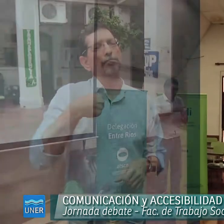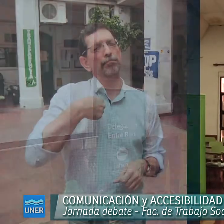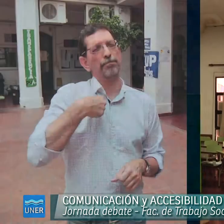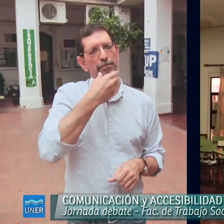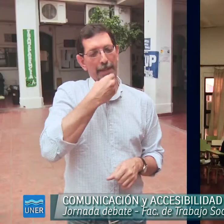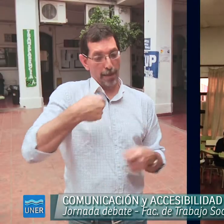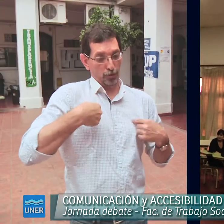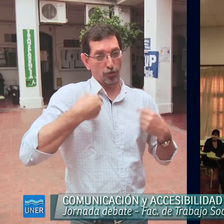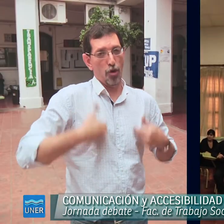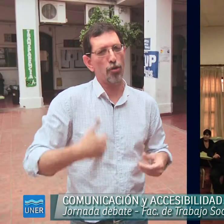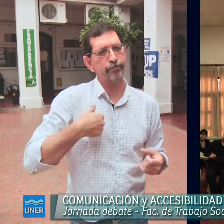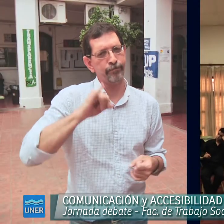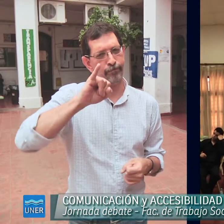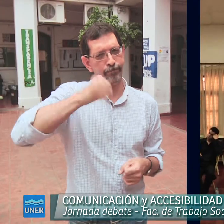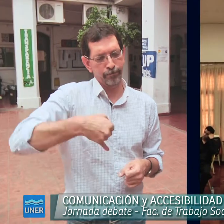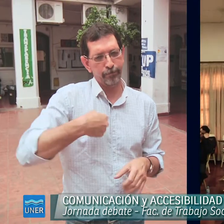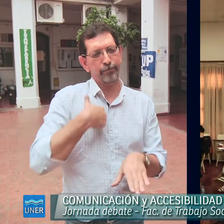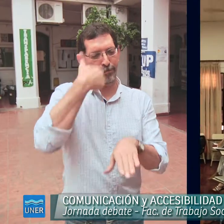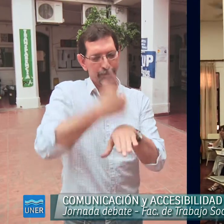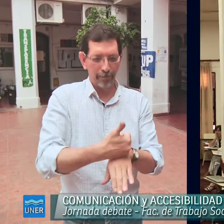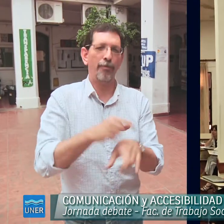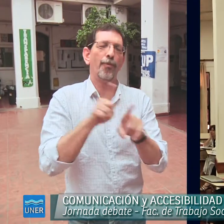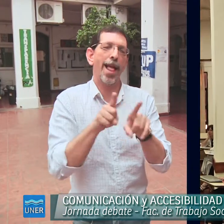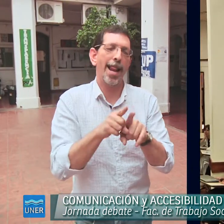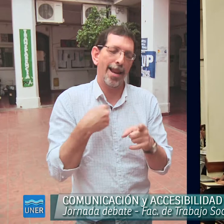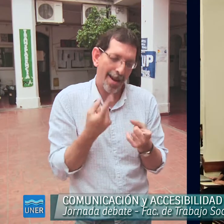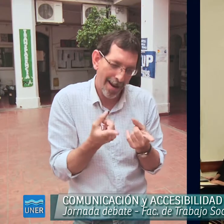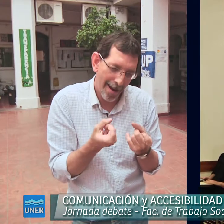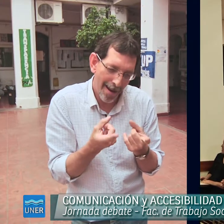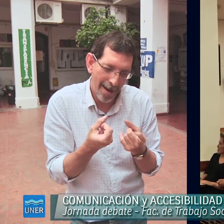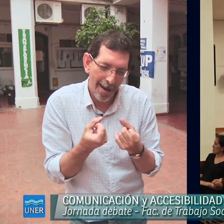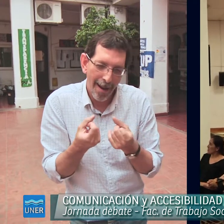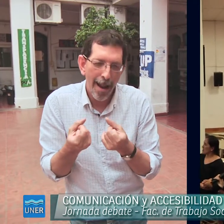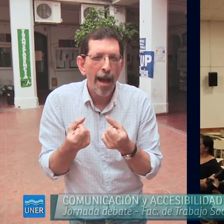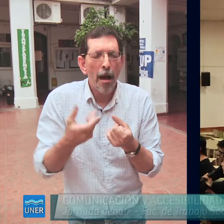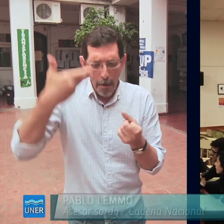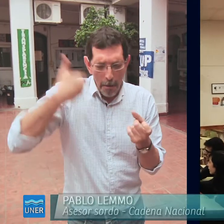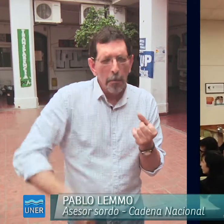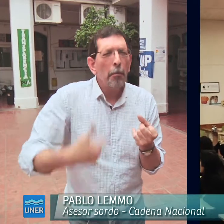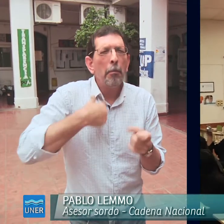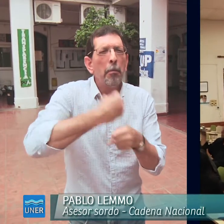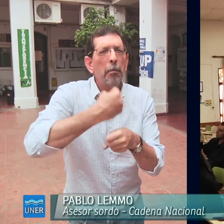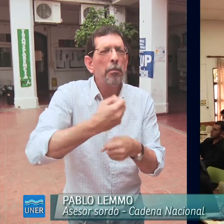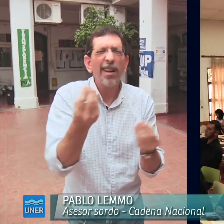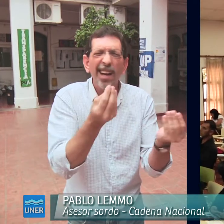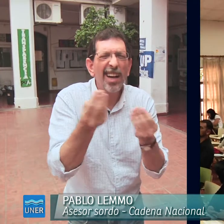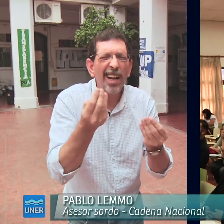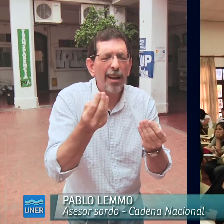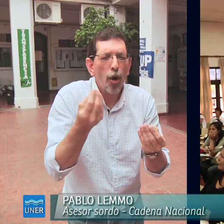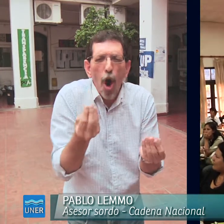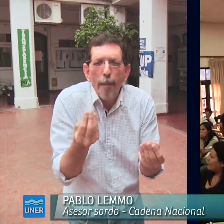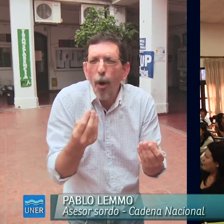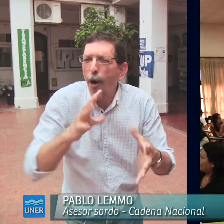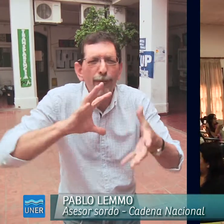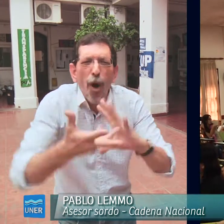Y la verdad que es la primera vez que se hace un trabajo así, de esta manera, conjunto, pensado de antemano, con la participación de los usuarios. Bueno, yo soy